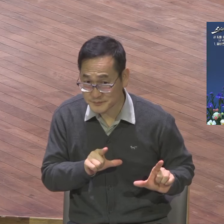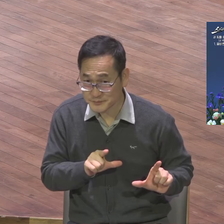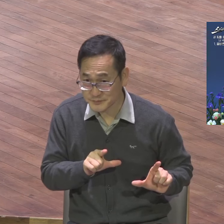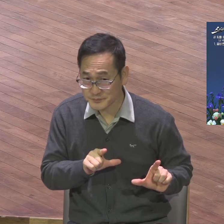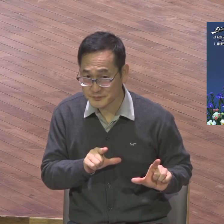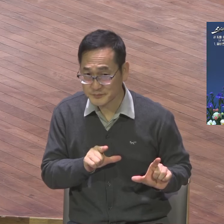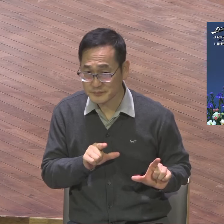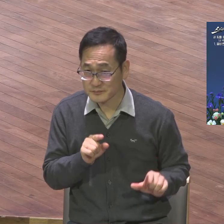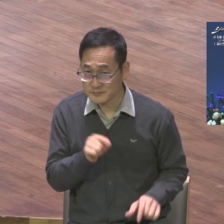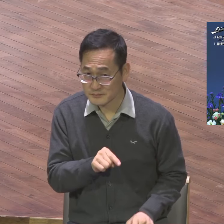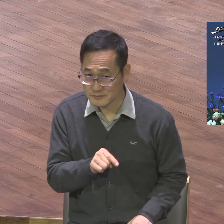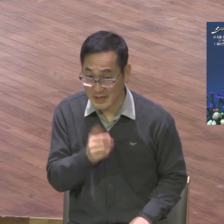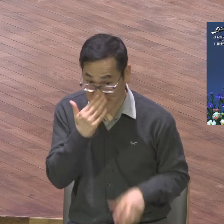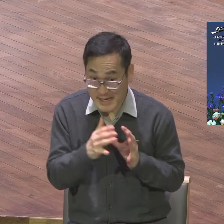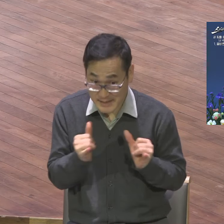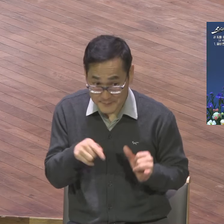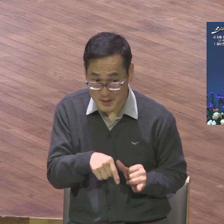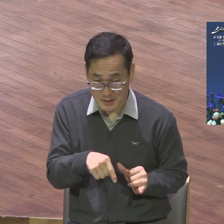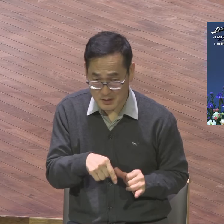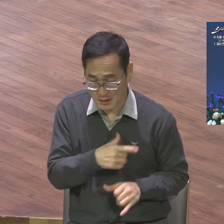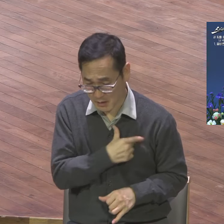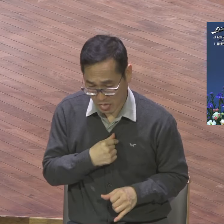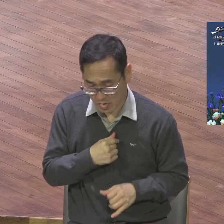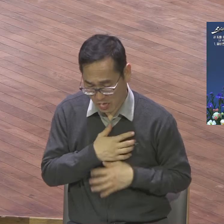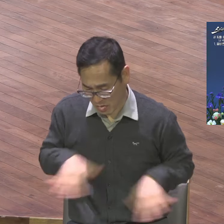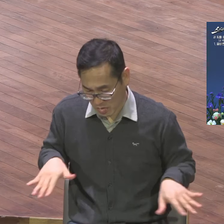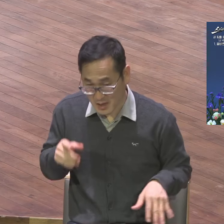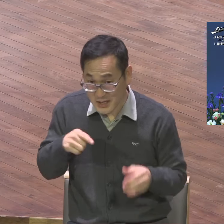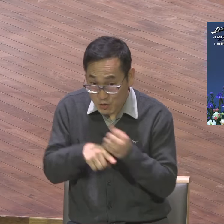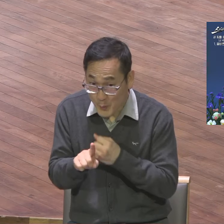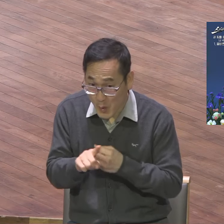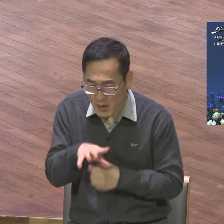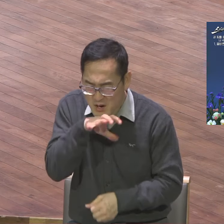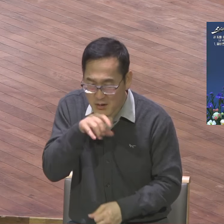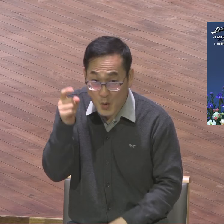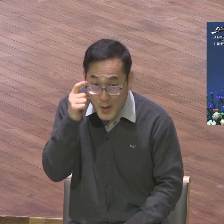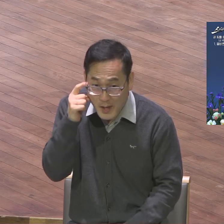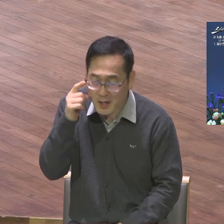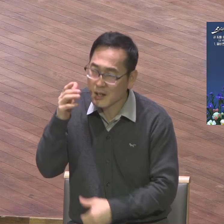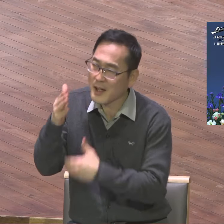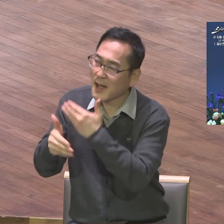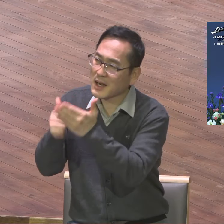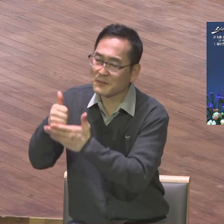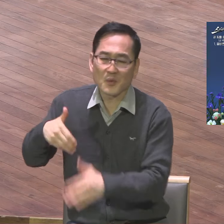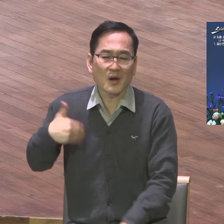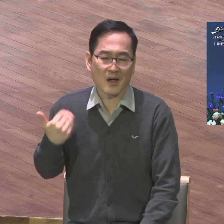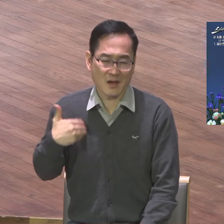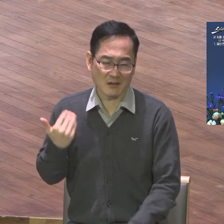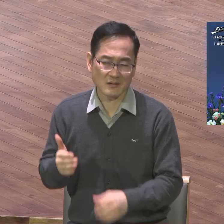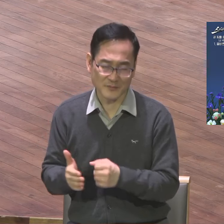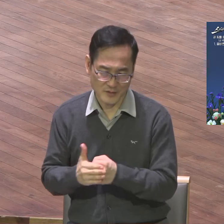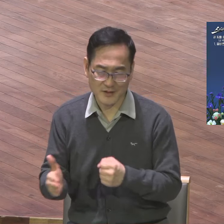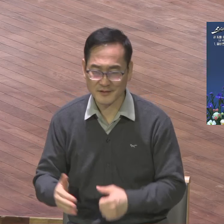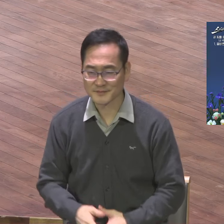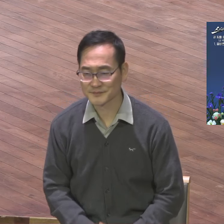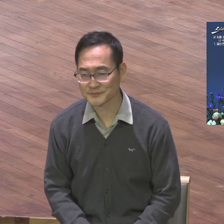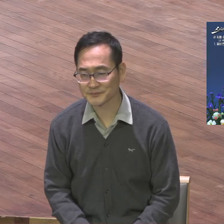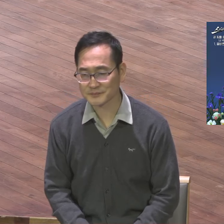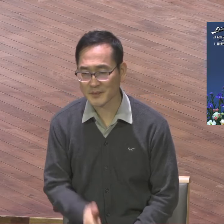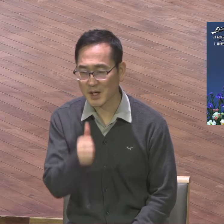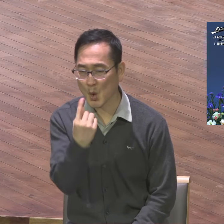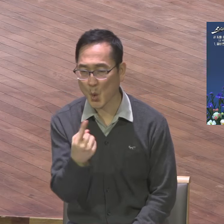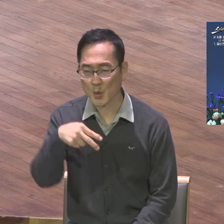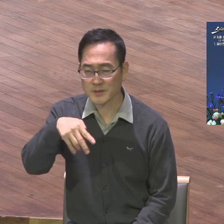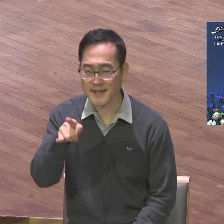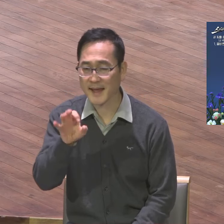어떤 분이신지를 확실히 몰랐기 때문이에요. 하나님이 누군지를 몰랐어. 호시아 4장